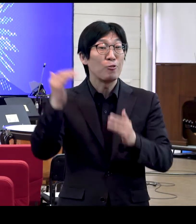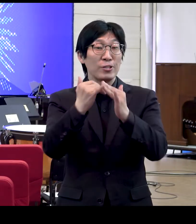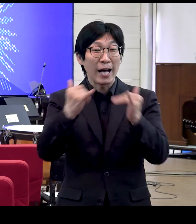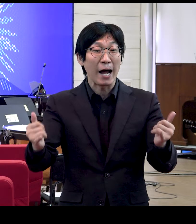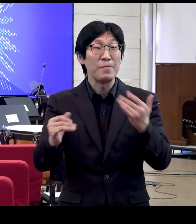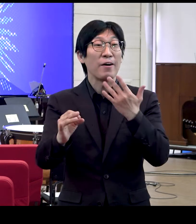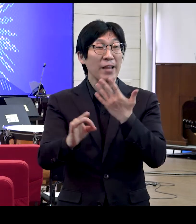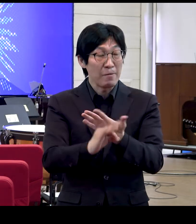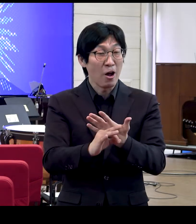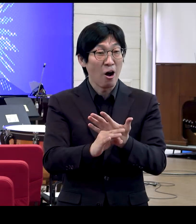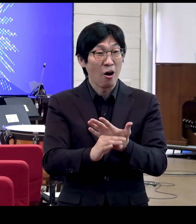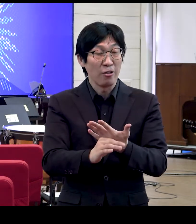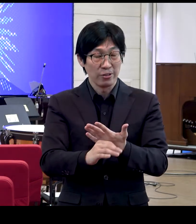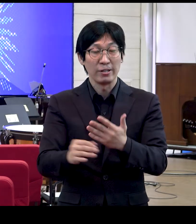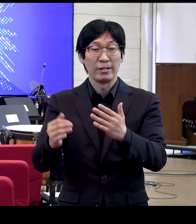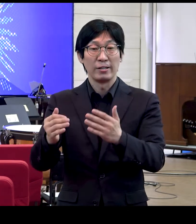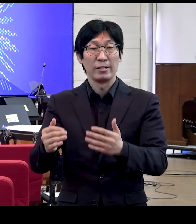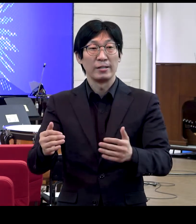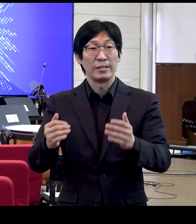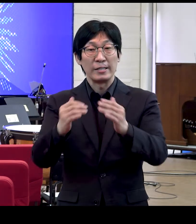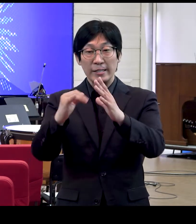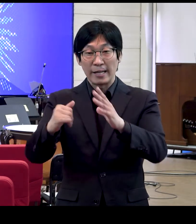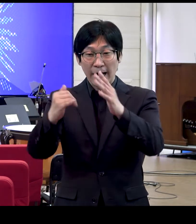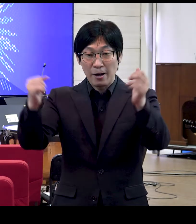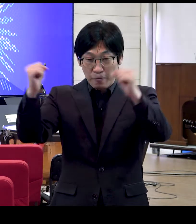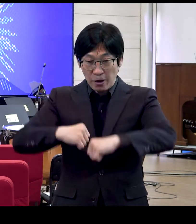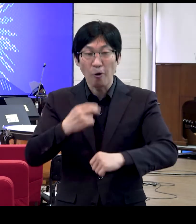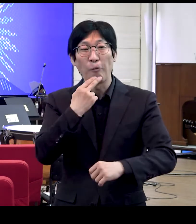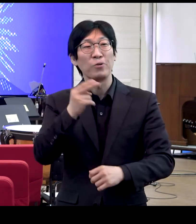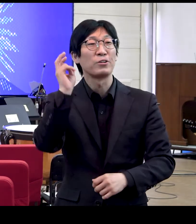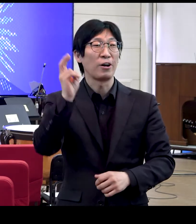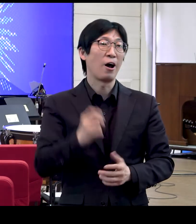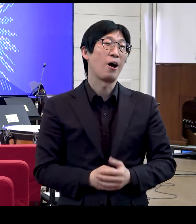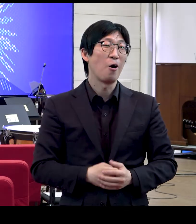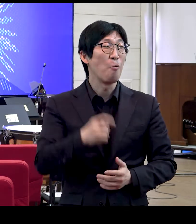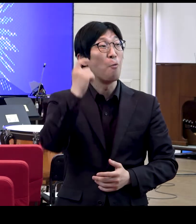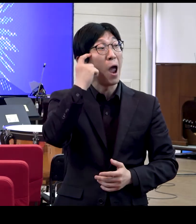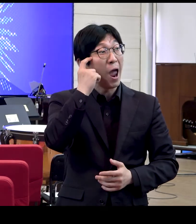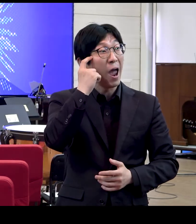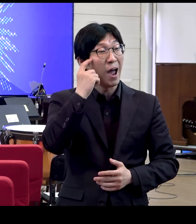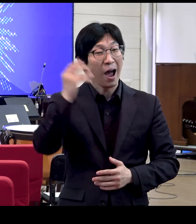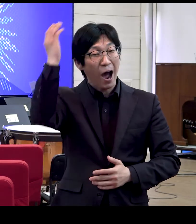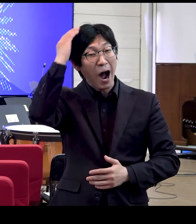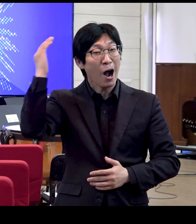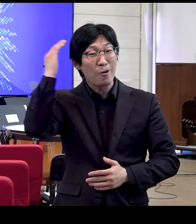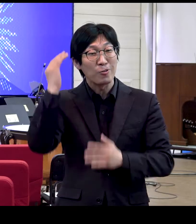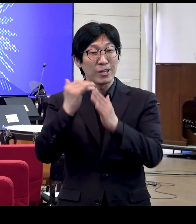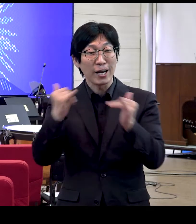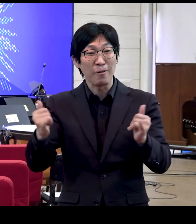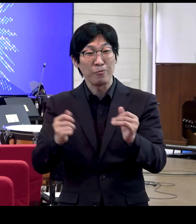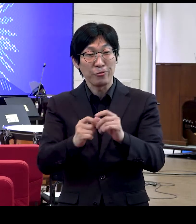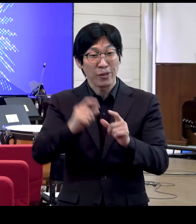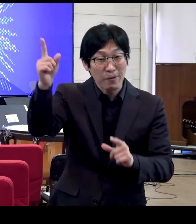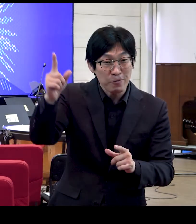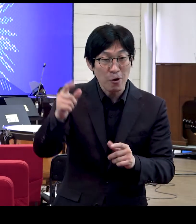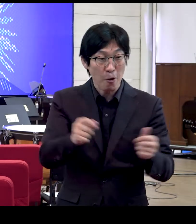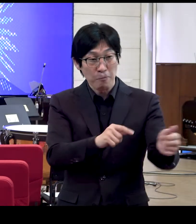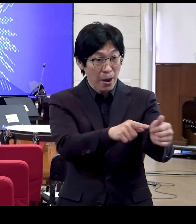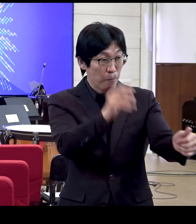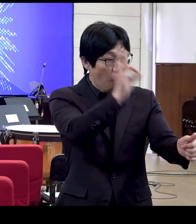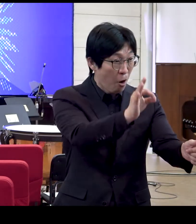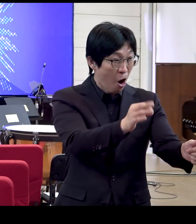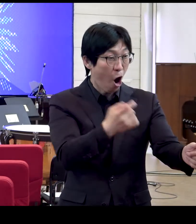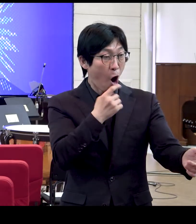것이다. 이유는 한국 사람은 뱀을 보면 잡아먹으니까.